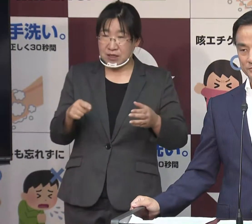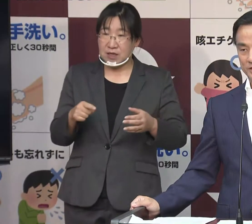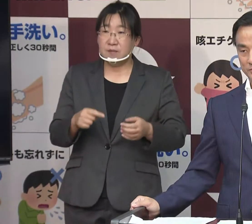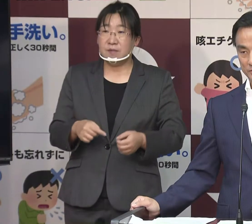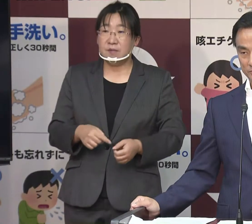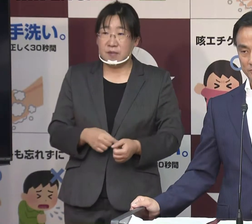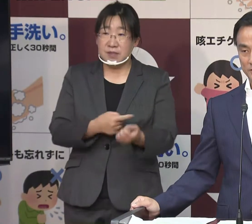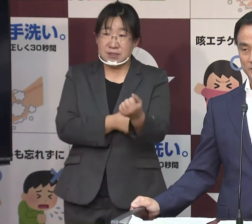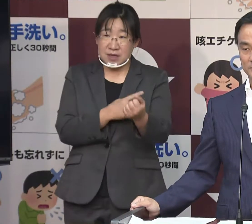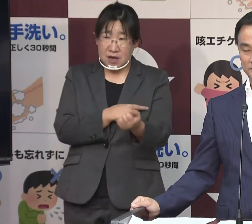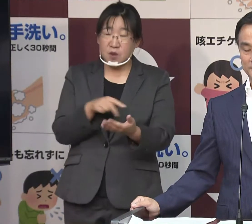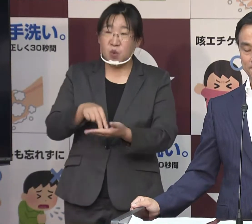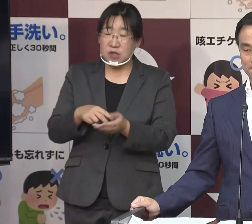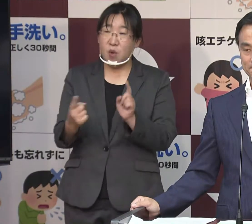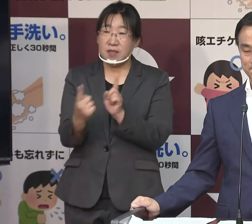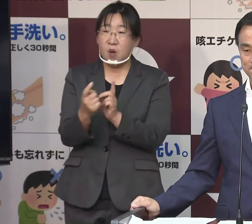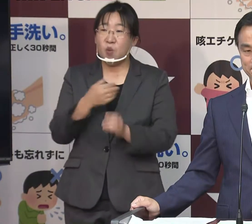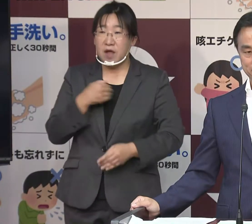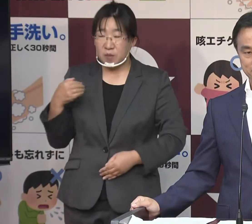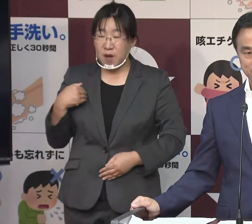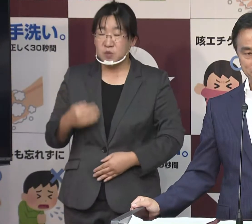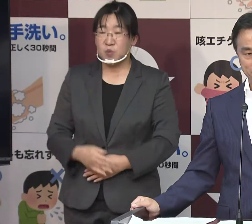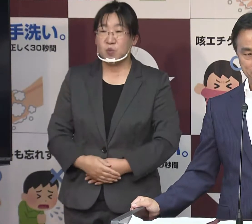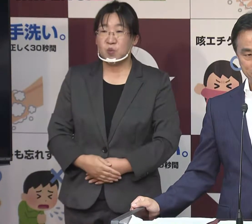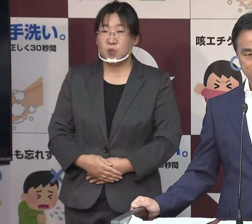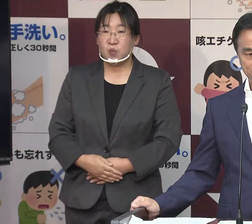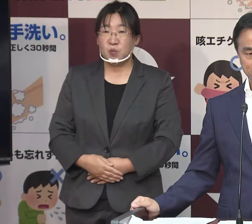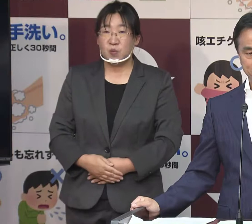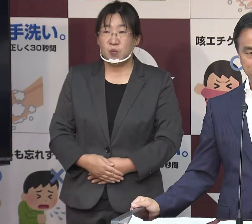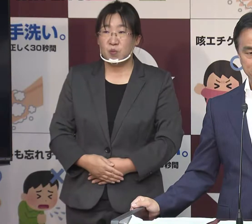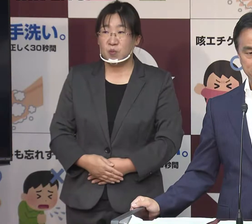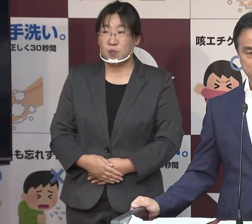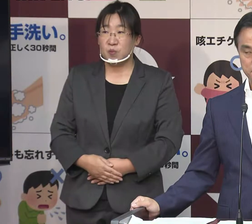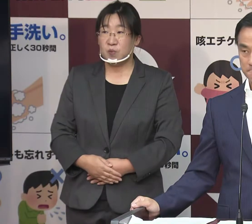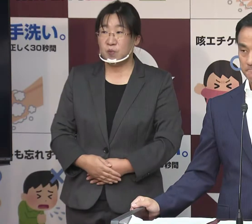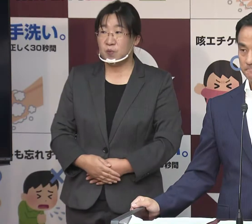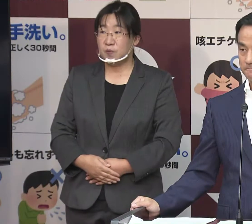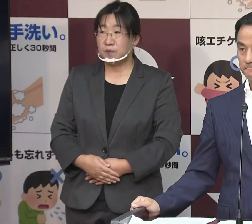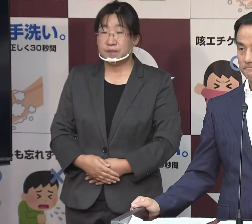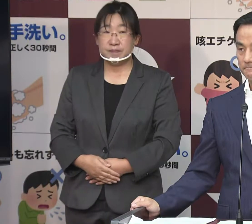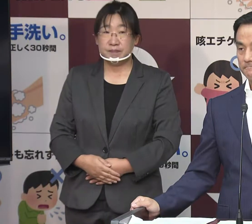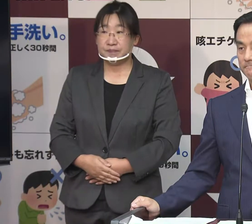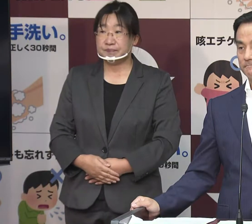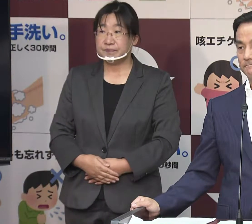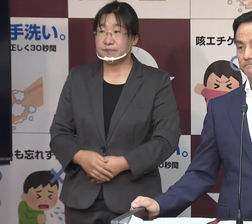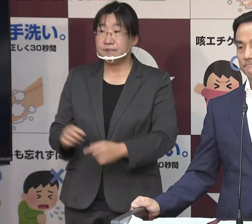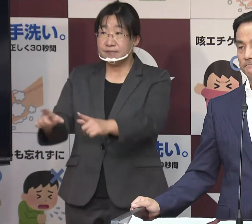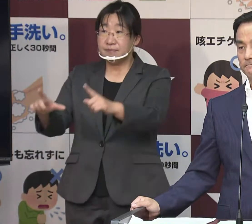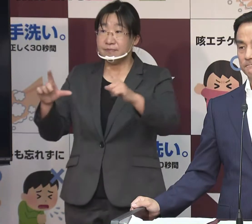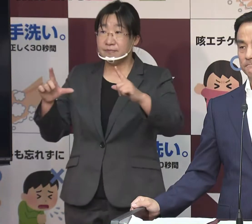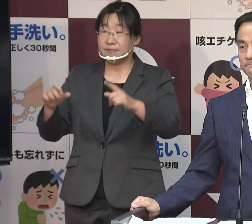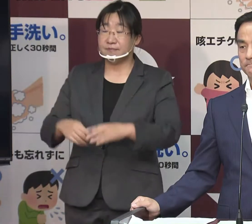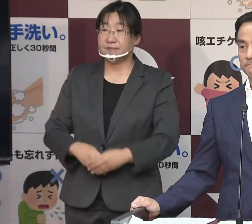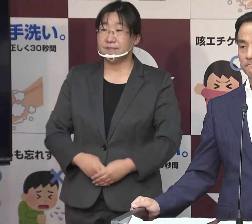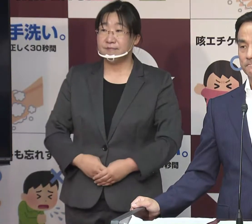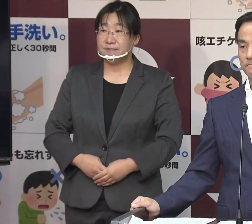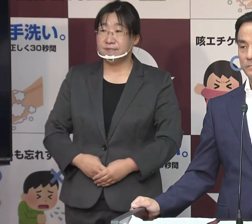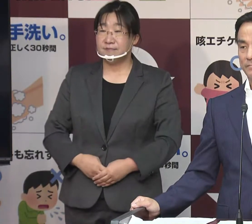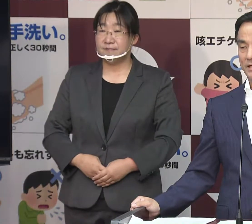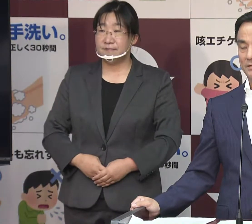十分対応できると考えています。 はい。 やっぱり割合ですけ